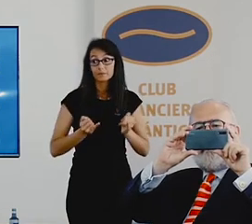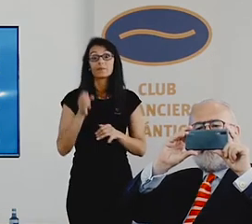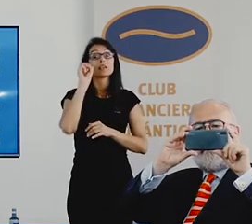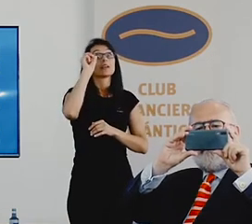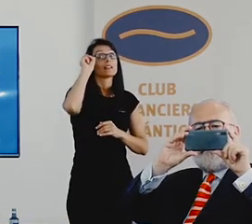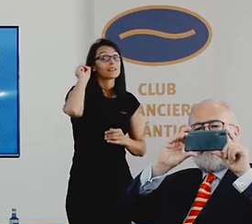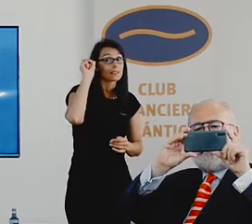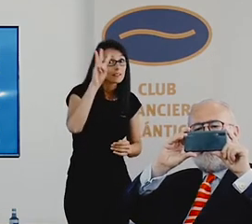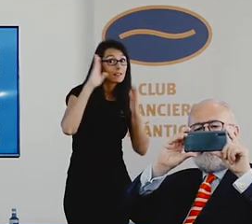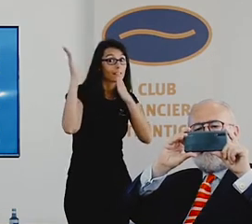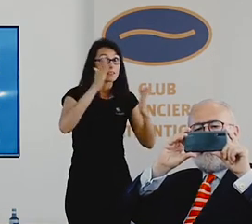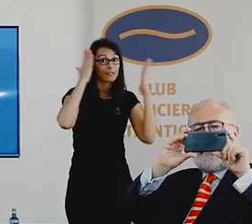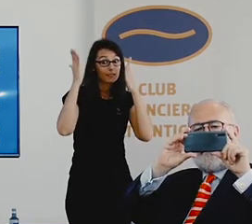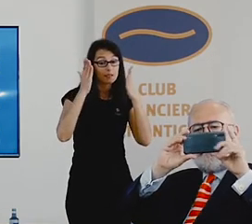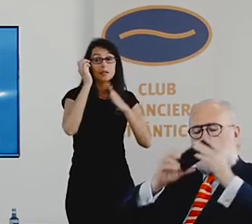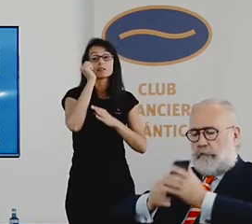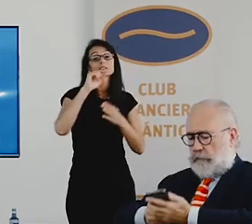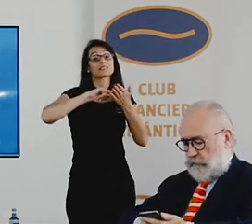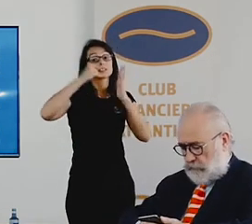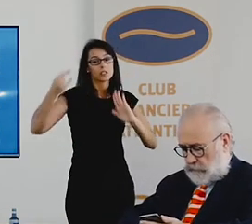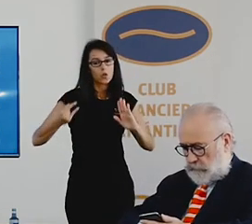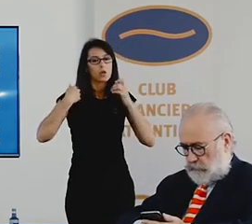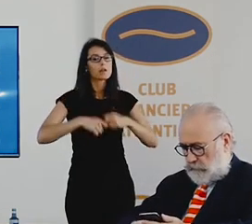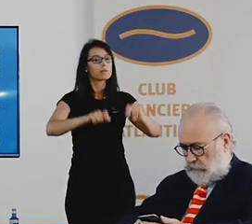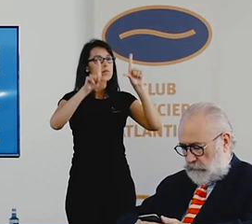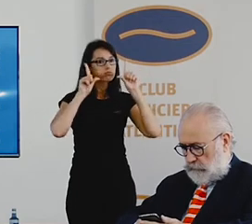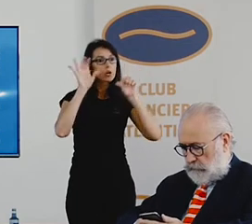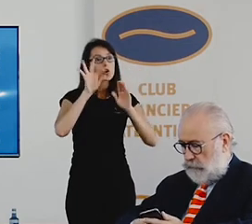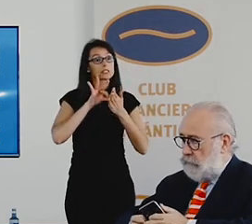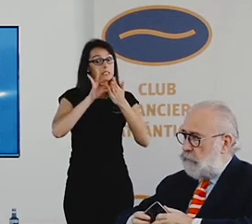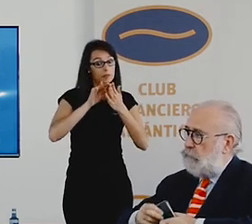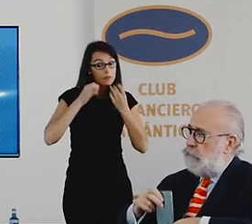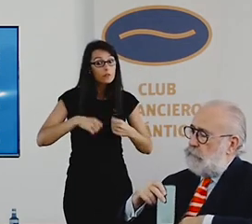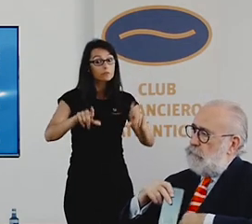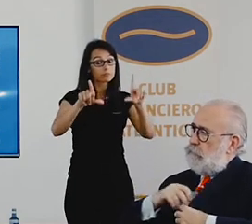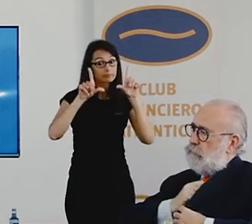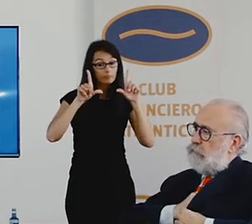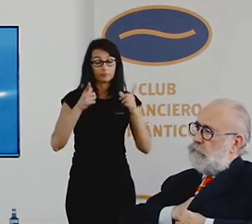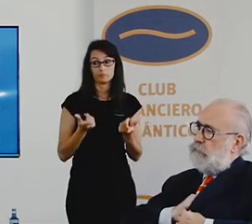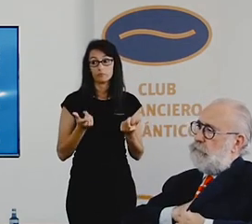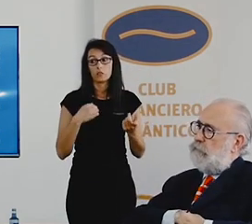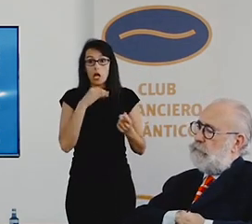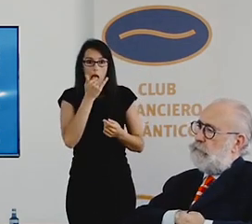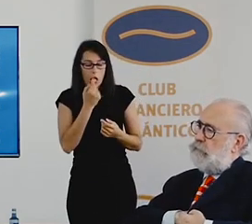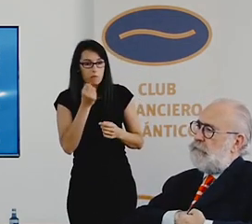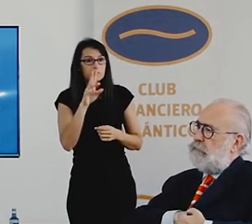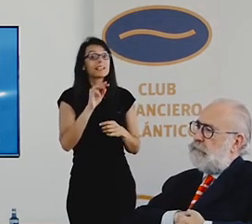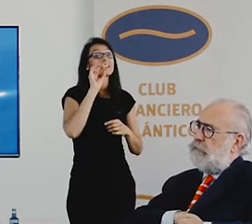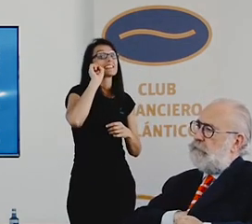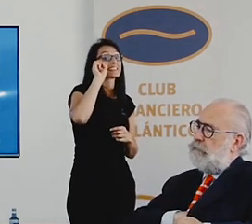haremos protagonista a una tecnología o un servicio basado en la tecnología. Ahora os contaré unas pocas. Pero eso es, 13